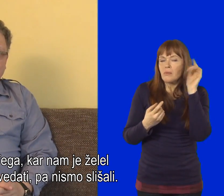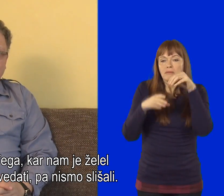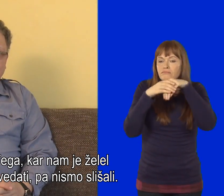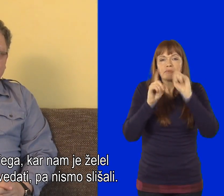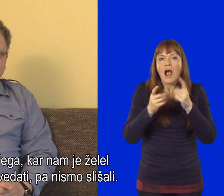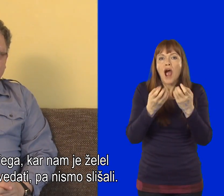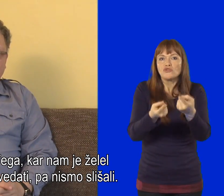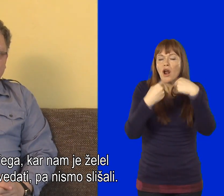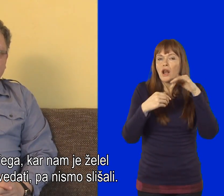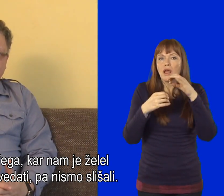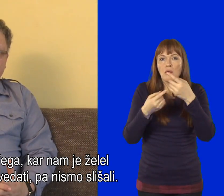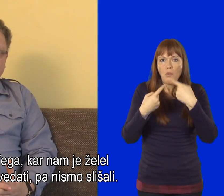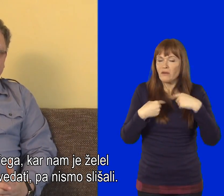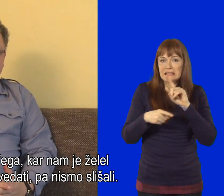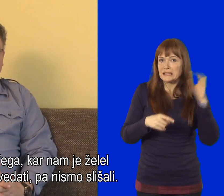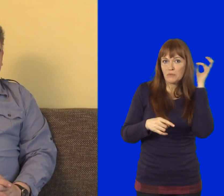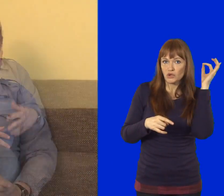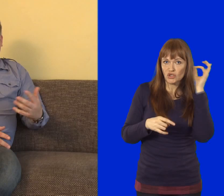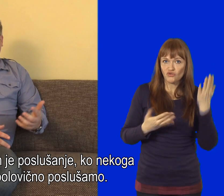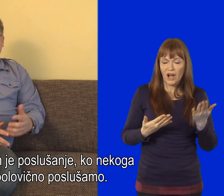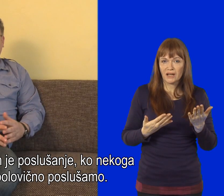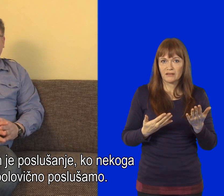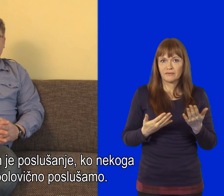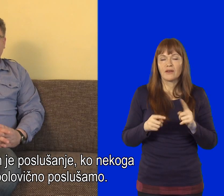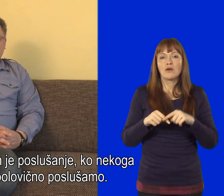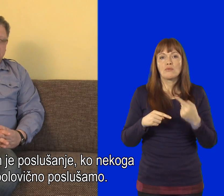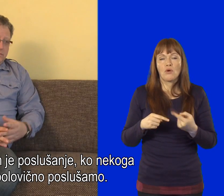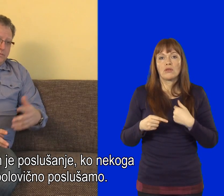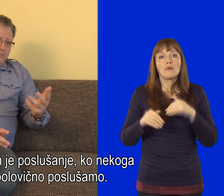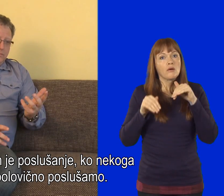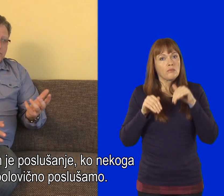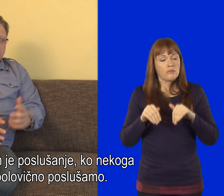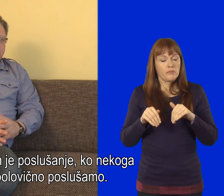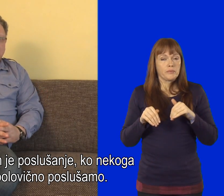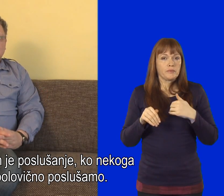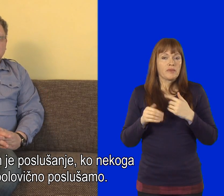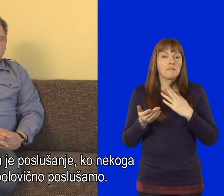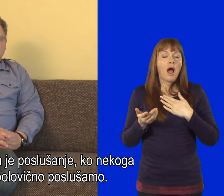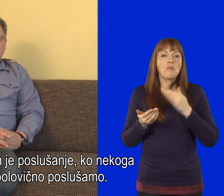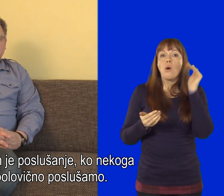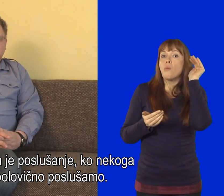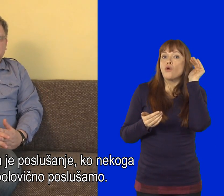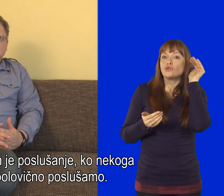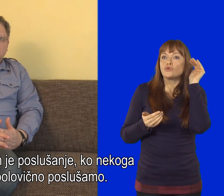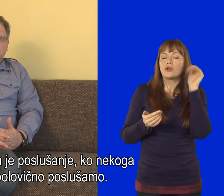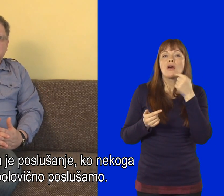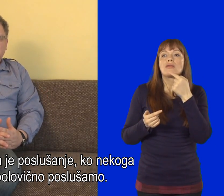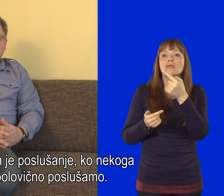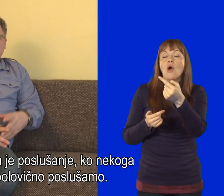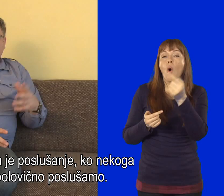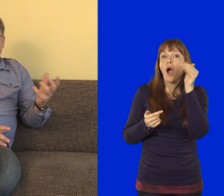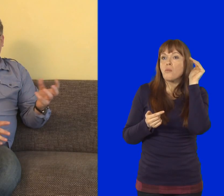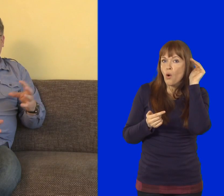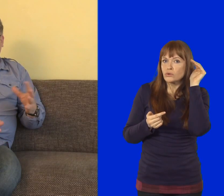nismo tega, kar nam je želel povedati. Potem je seveda poslušanje, ko nekoga